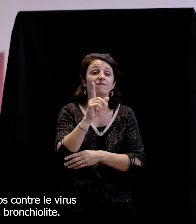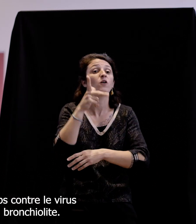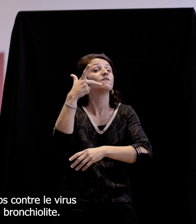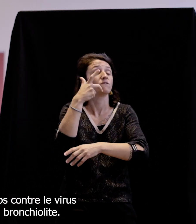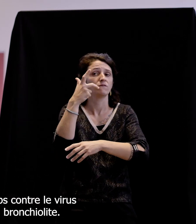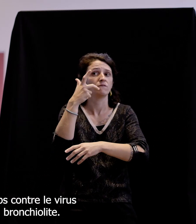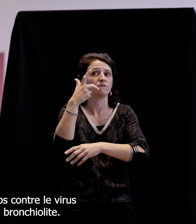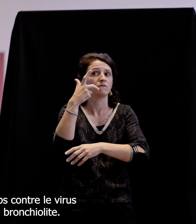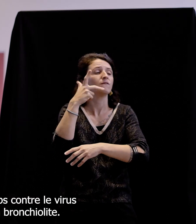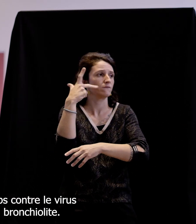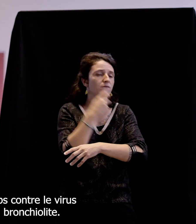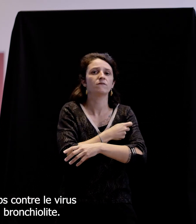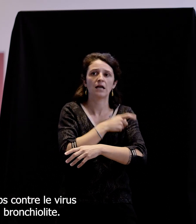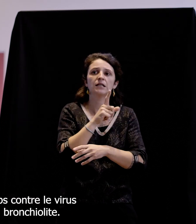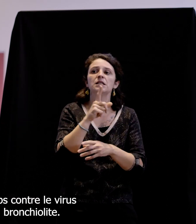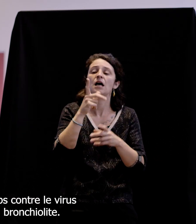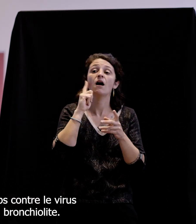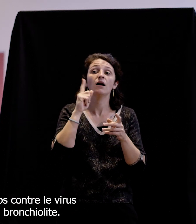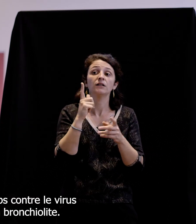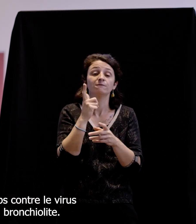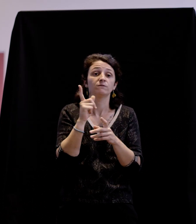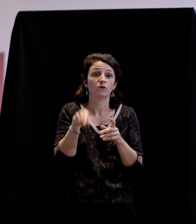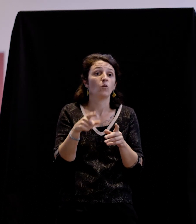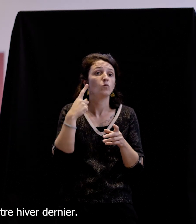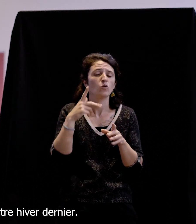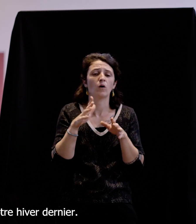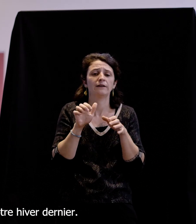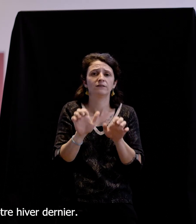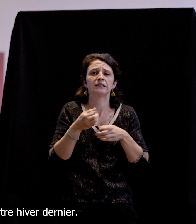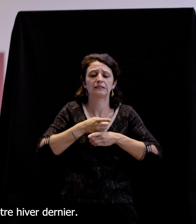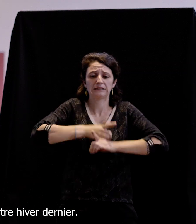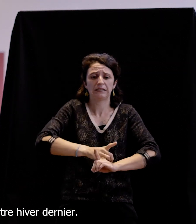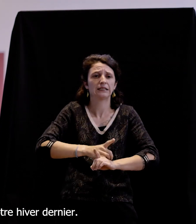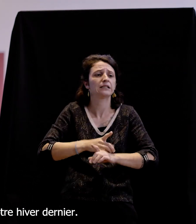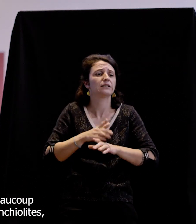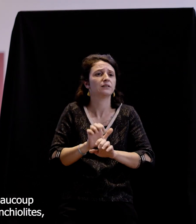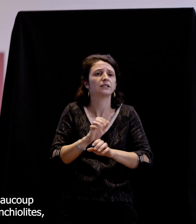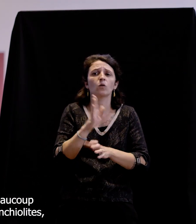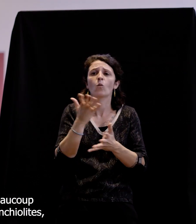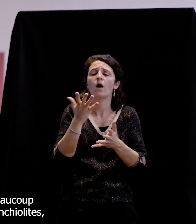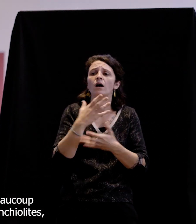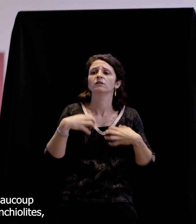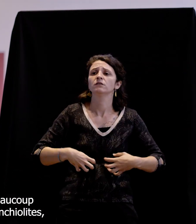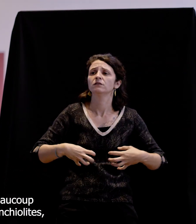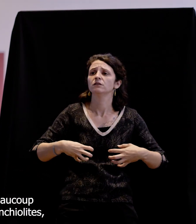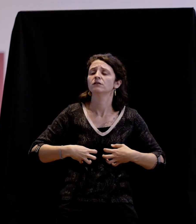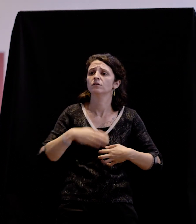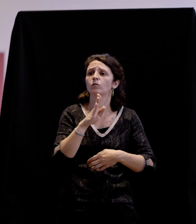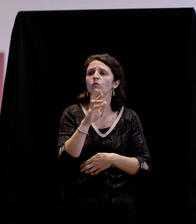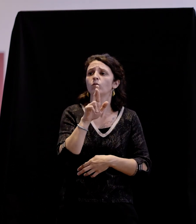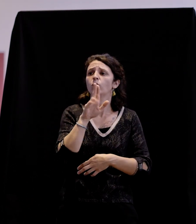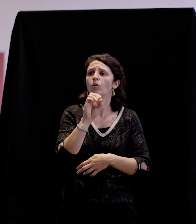qui sont des anticorps contre le virus respiratoire de la bronchiolite. Ça a révolutionné notre hiver dernier. On a eu beaucoup moins de bronchiolite.